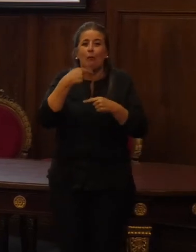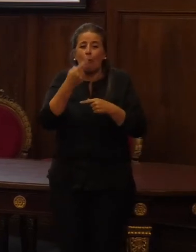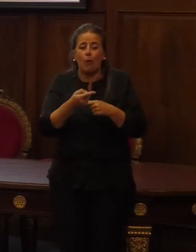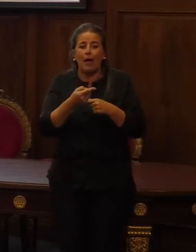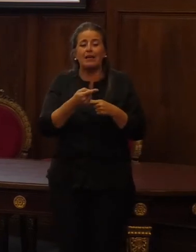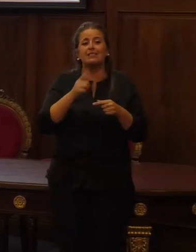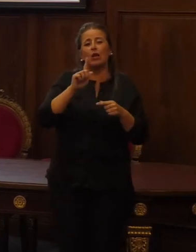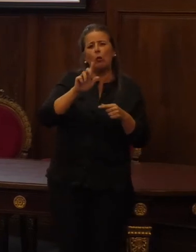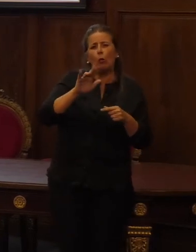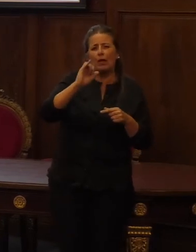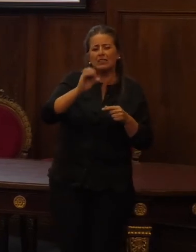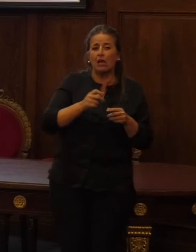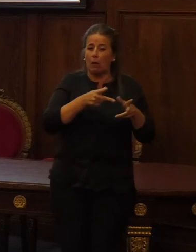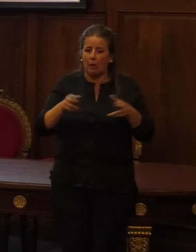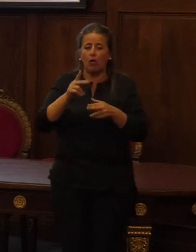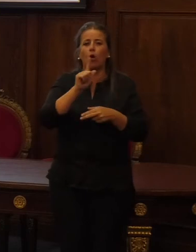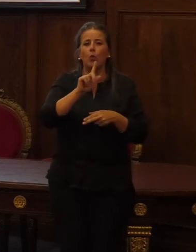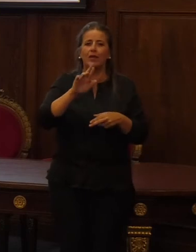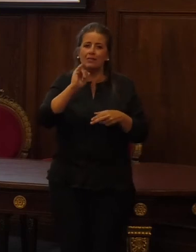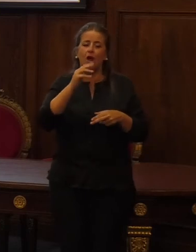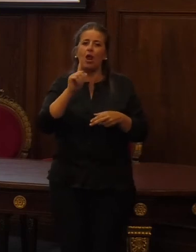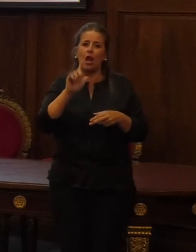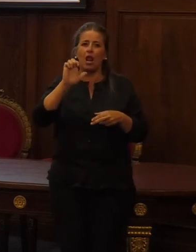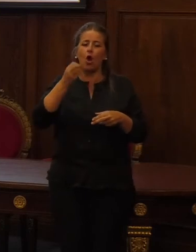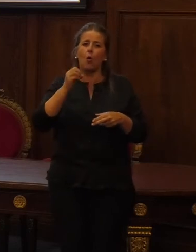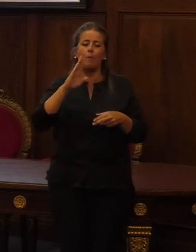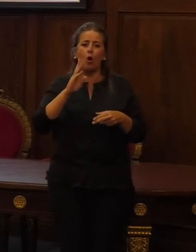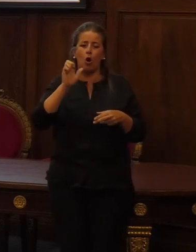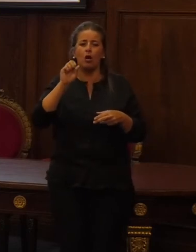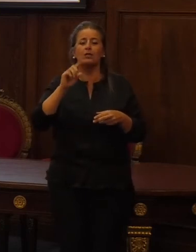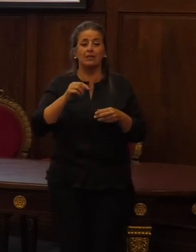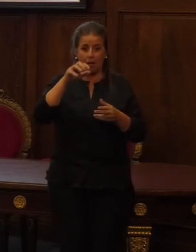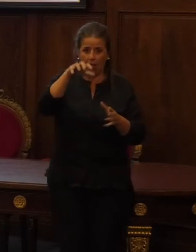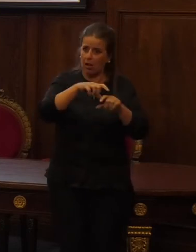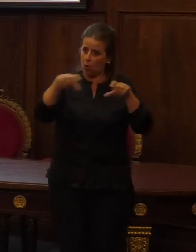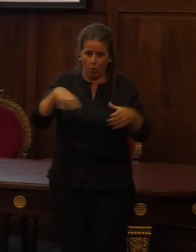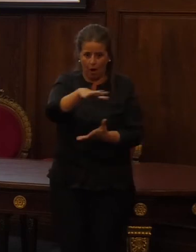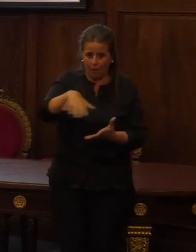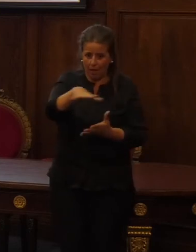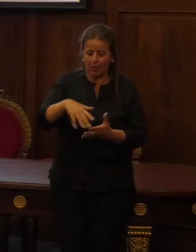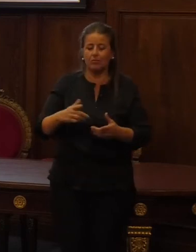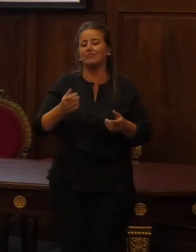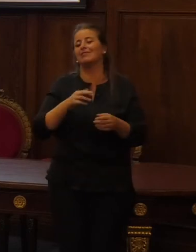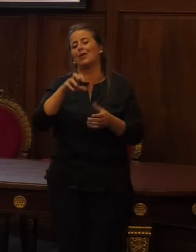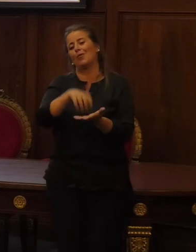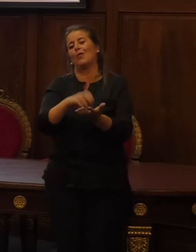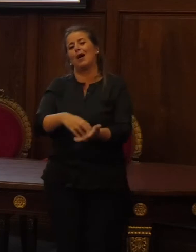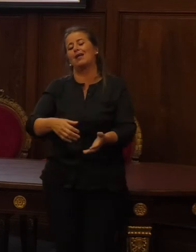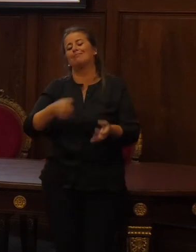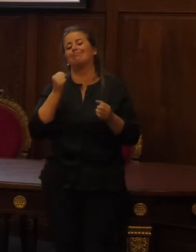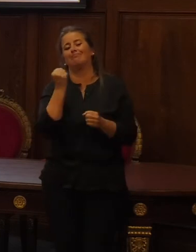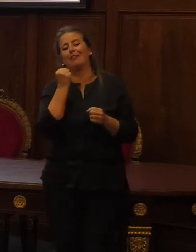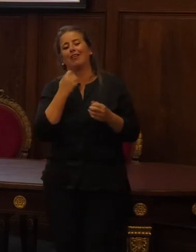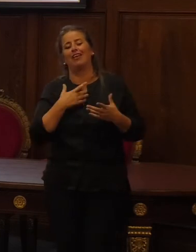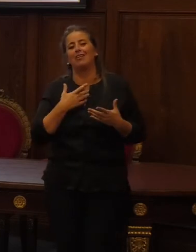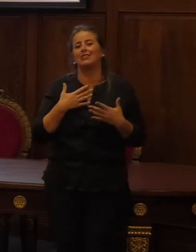Leopold y las reformas que hubieron, el patio es el lugar que hay que estar, ¿no? Es un